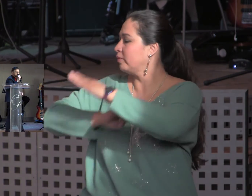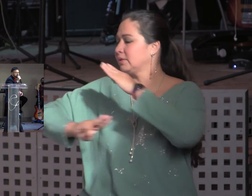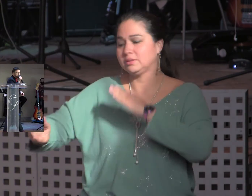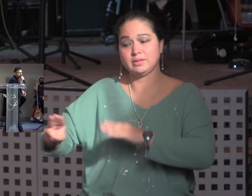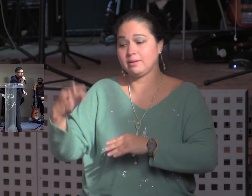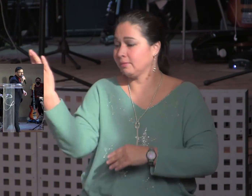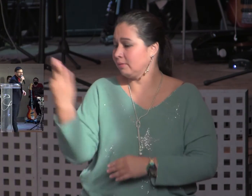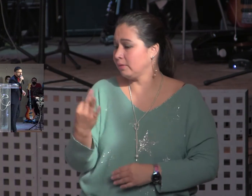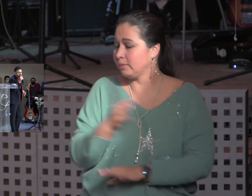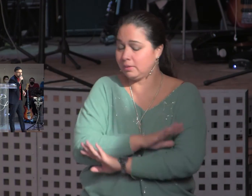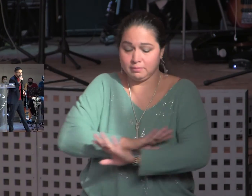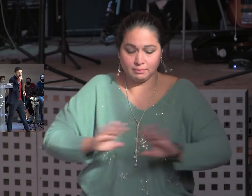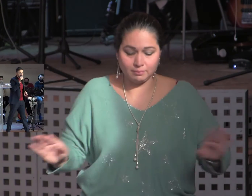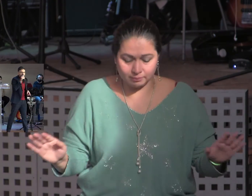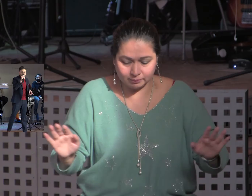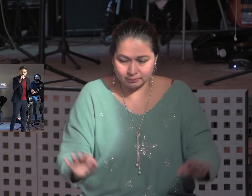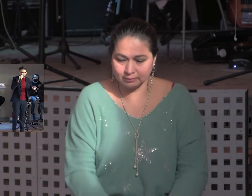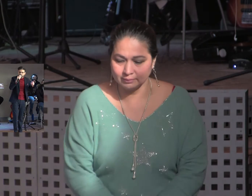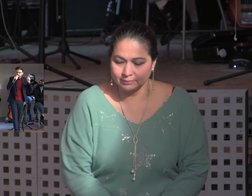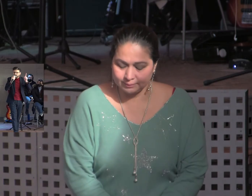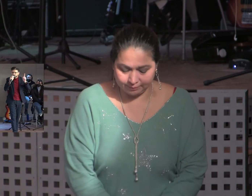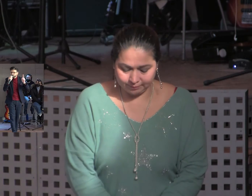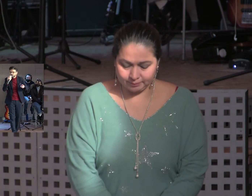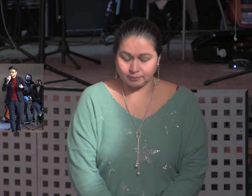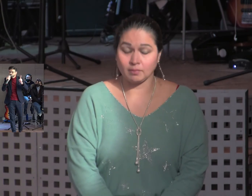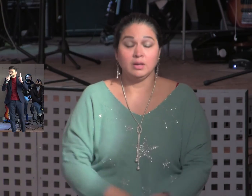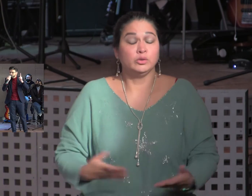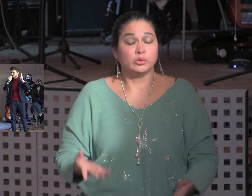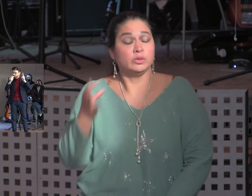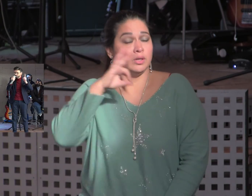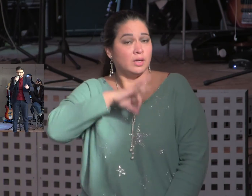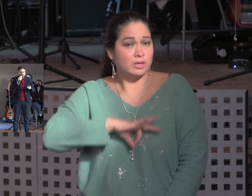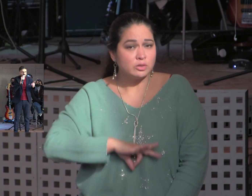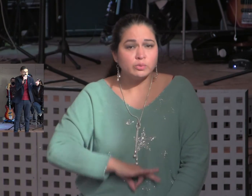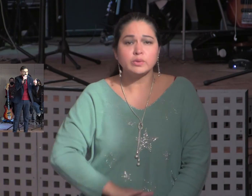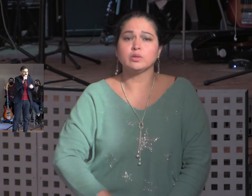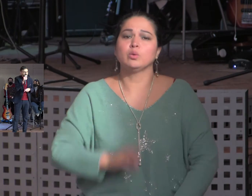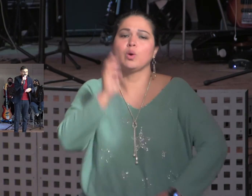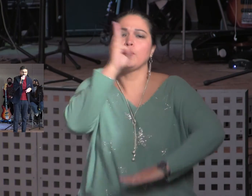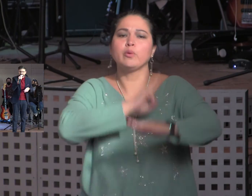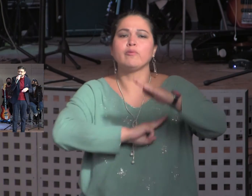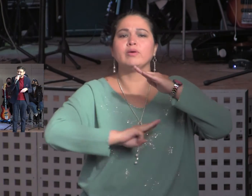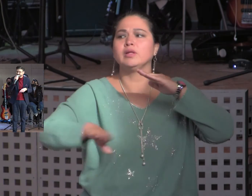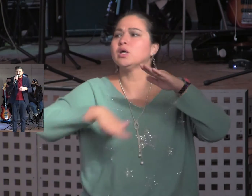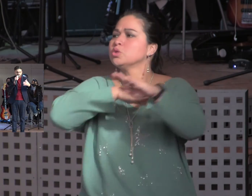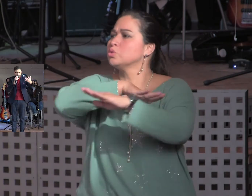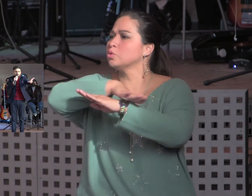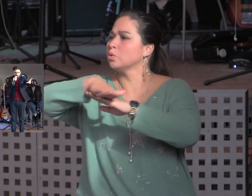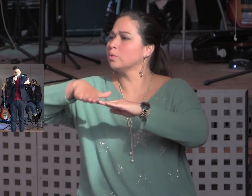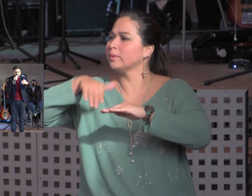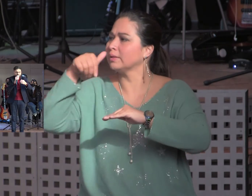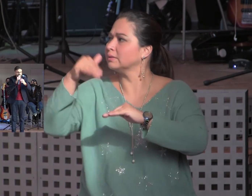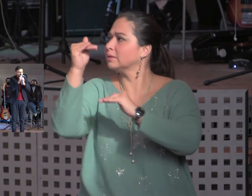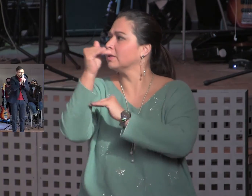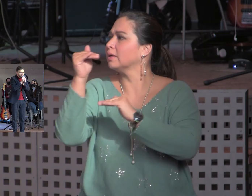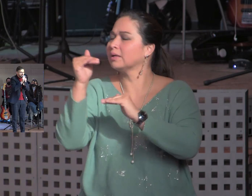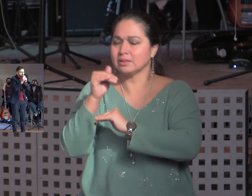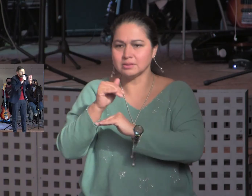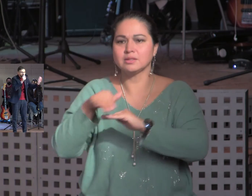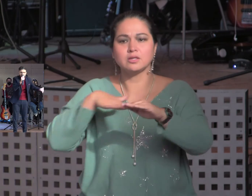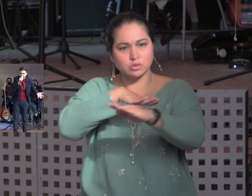También me hago entender sobre esto. El espíritu profético está sobre esta casa.